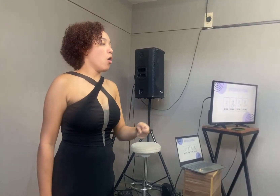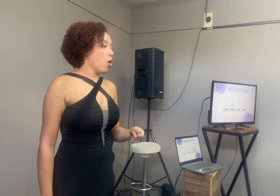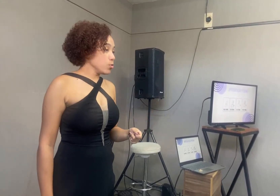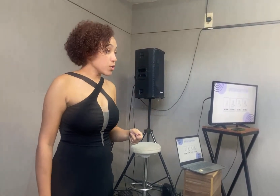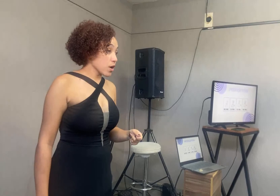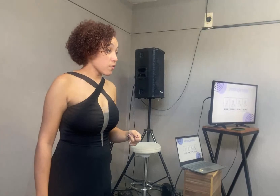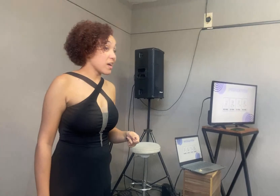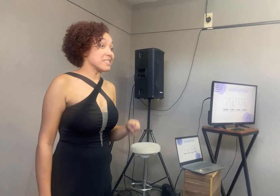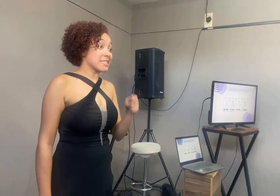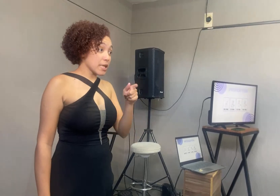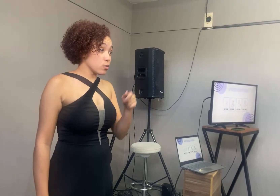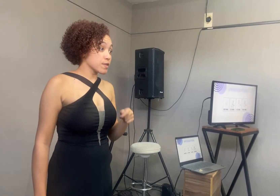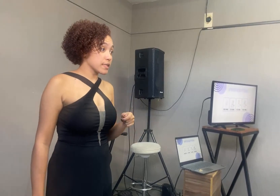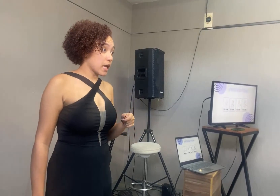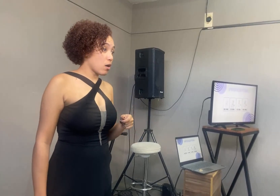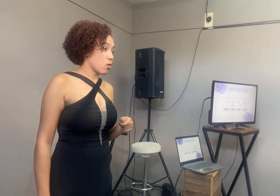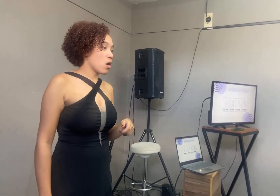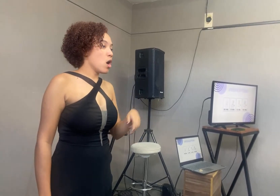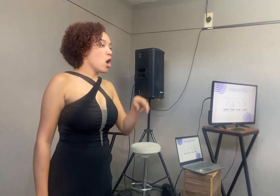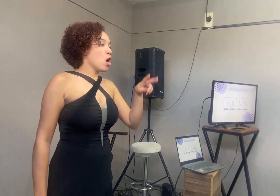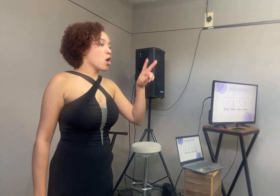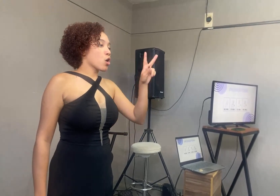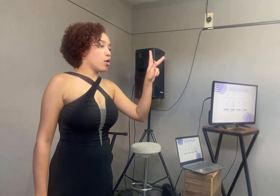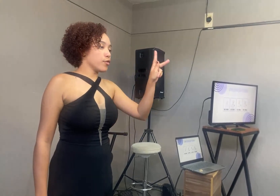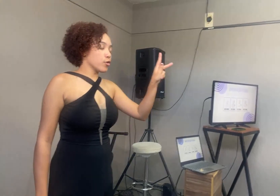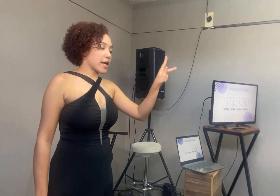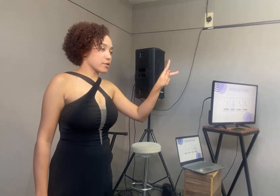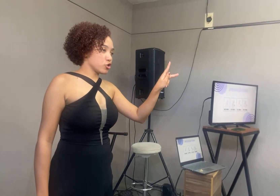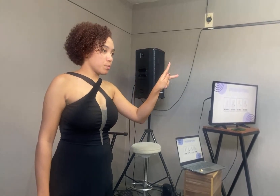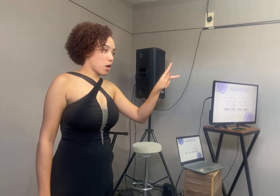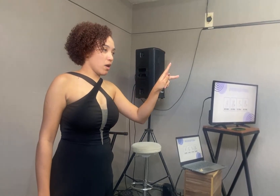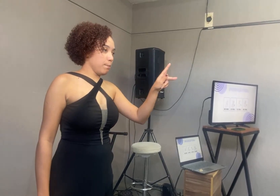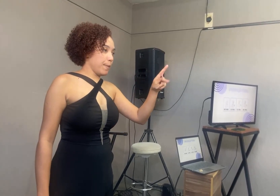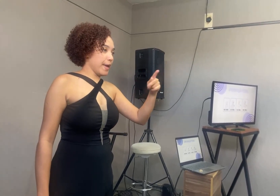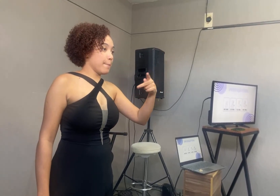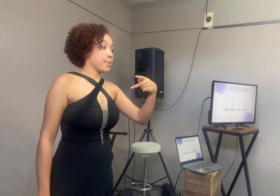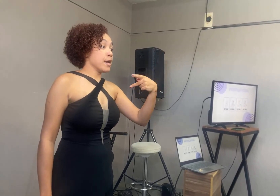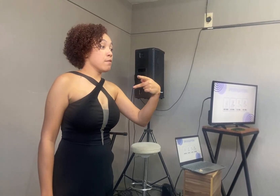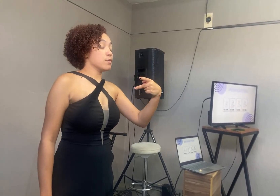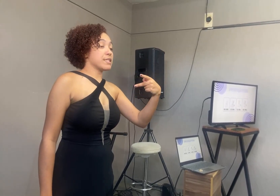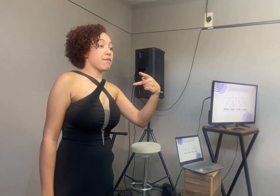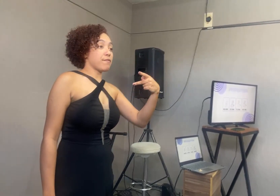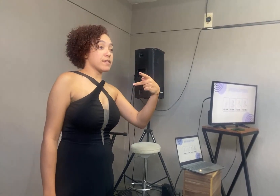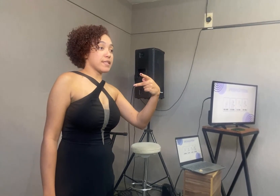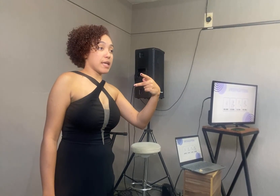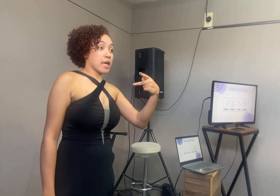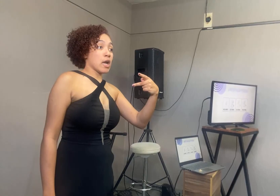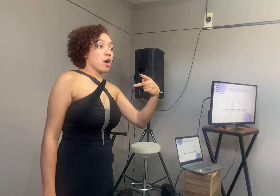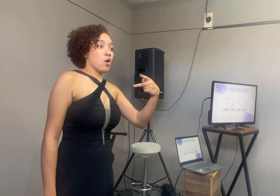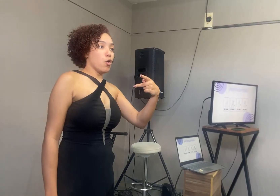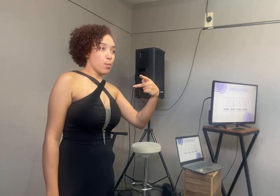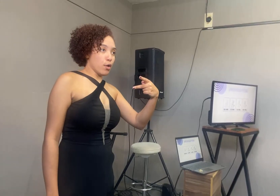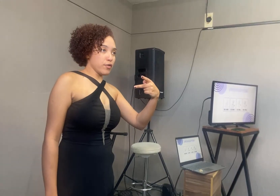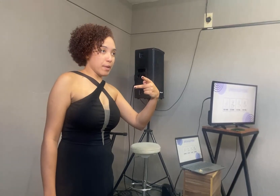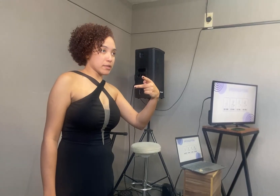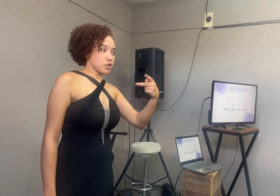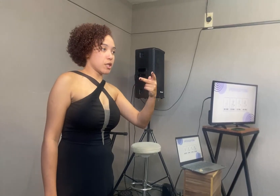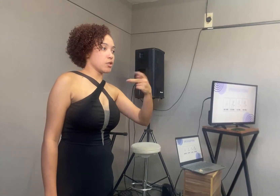Ou se eu quero falar seu sinal, configuração de mão em V, você vai fazer o movimento